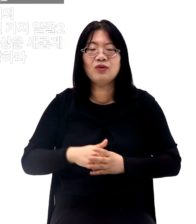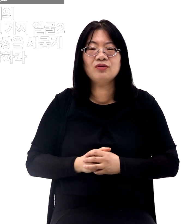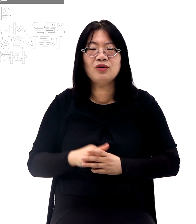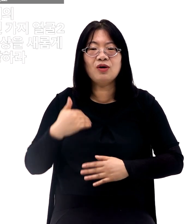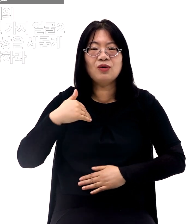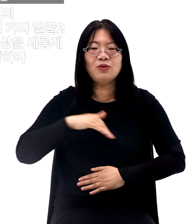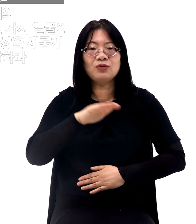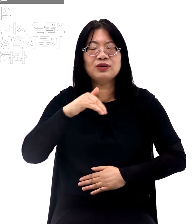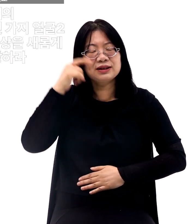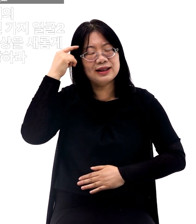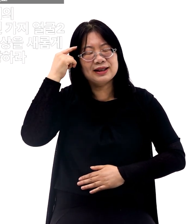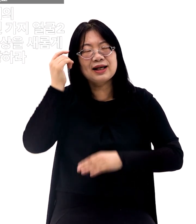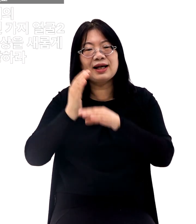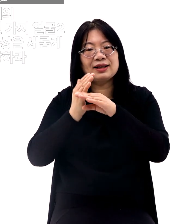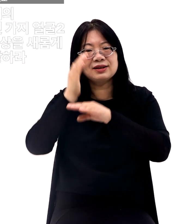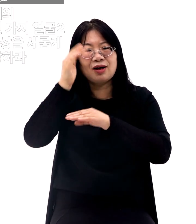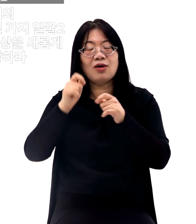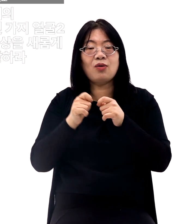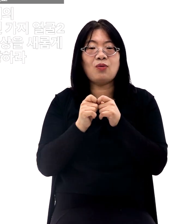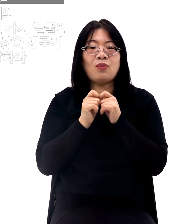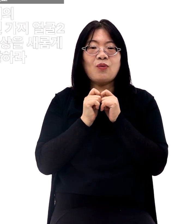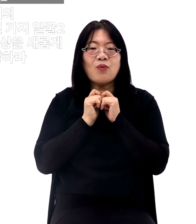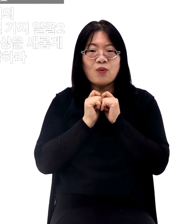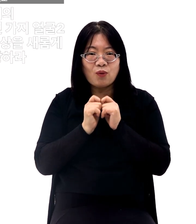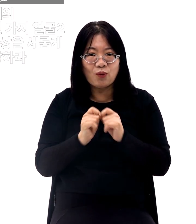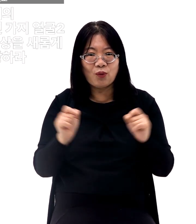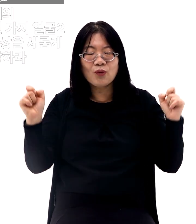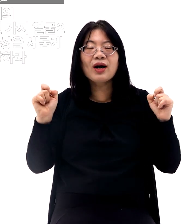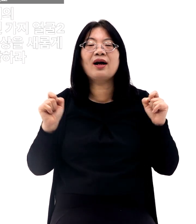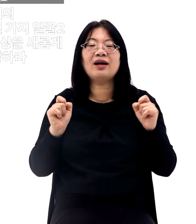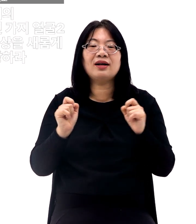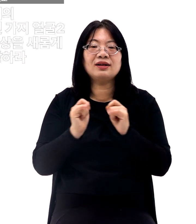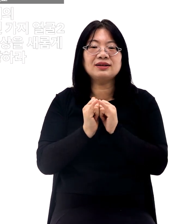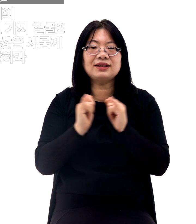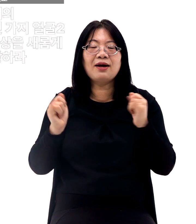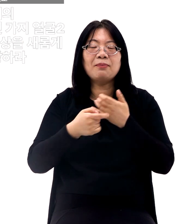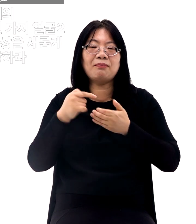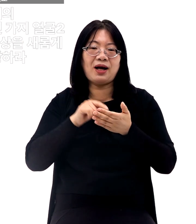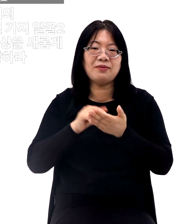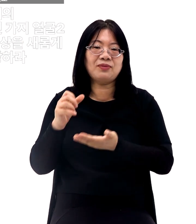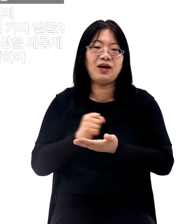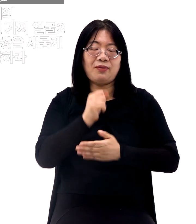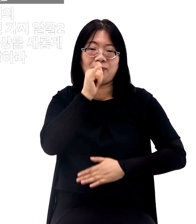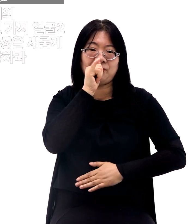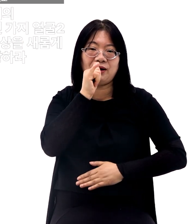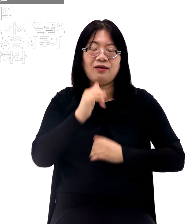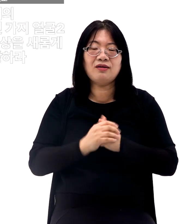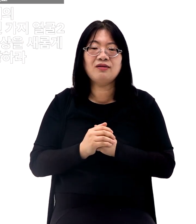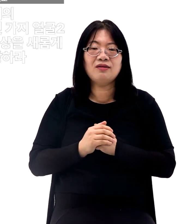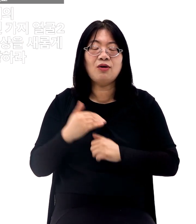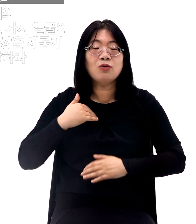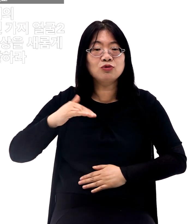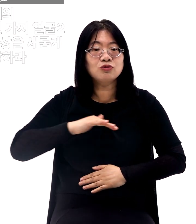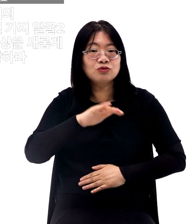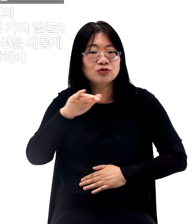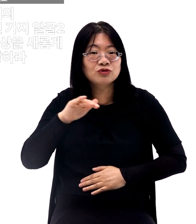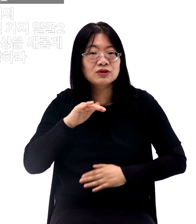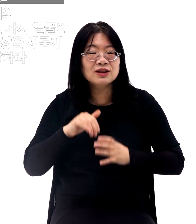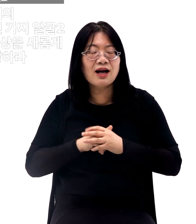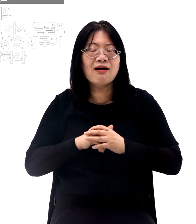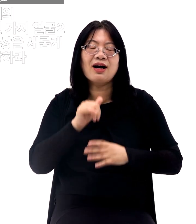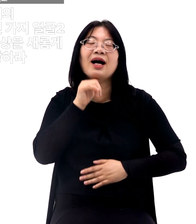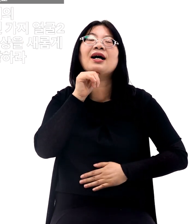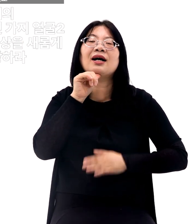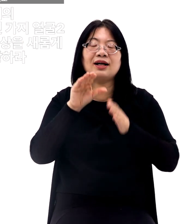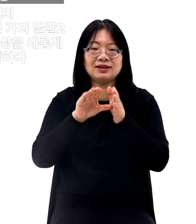우리 상상 이상으로 오랫동안 사람들의 가슴에 남습니다. 우리가